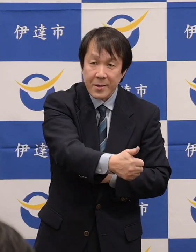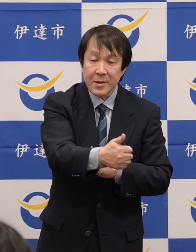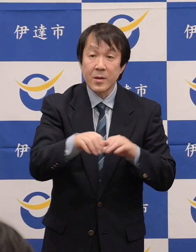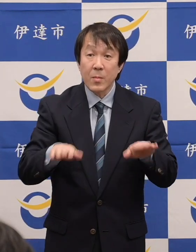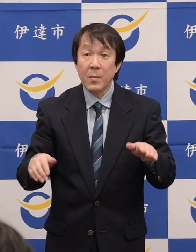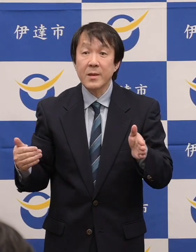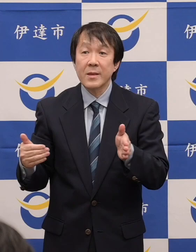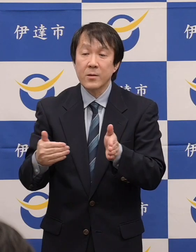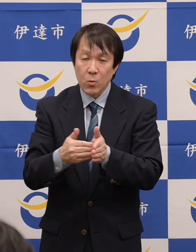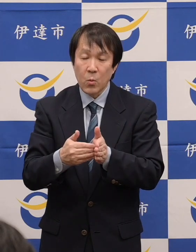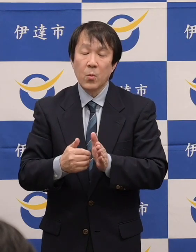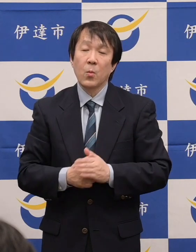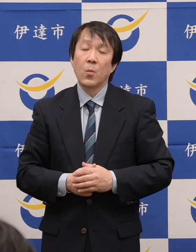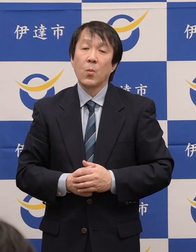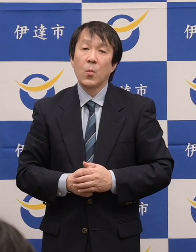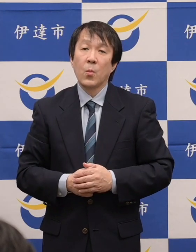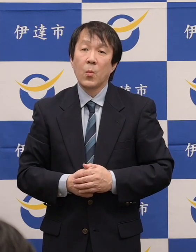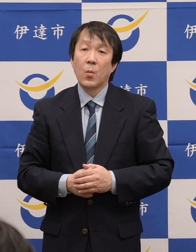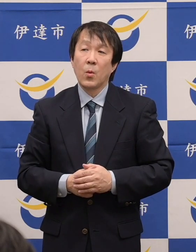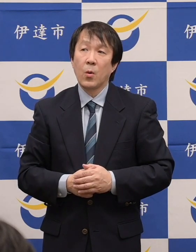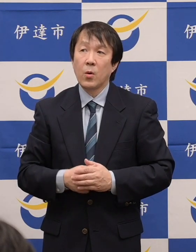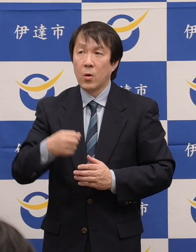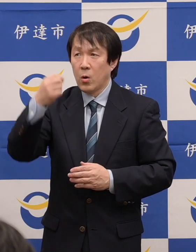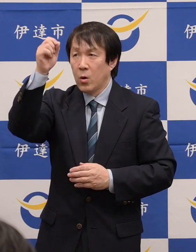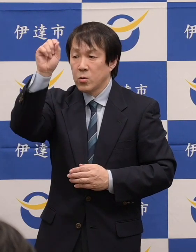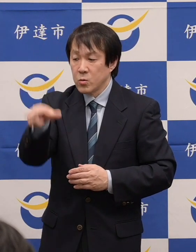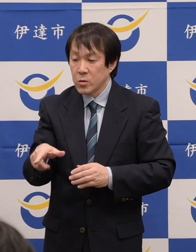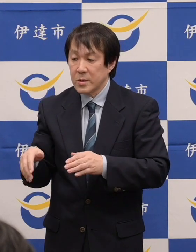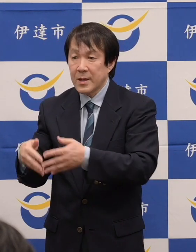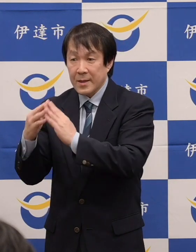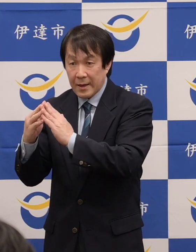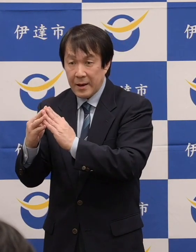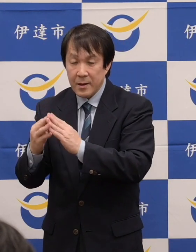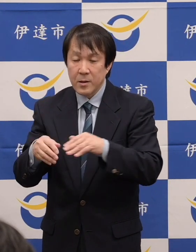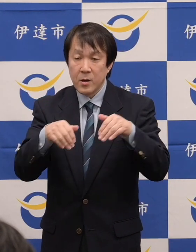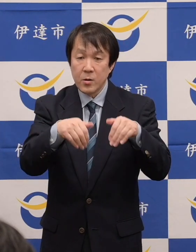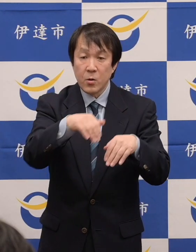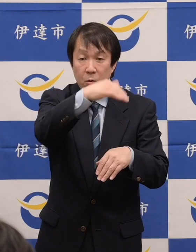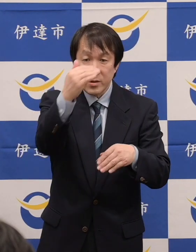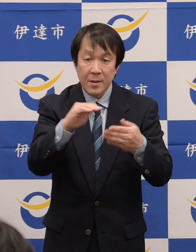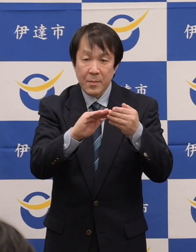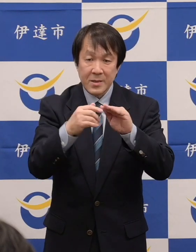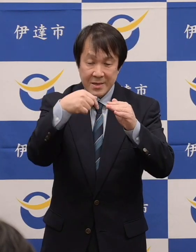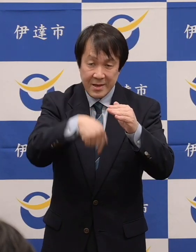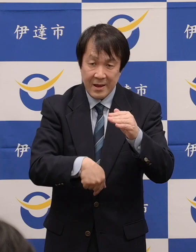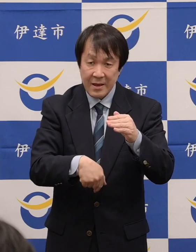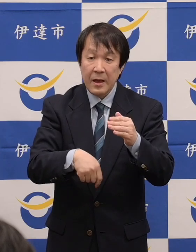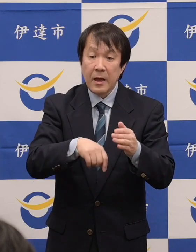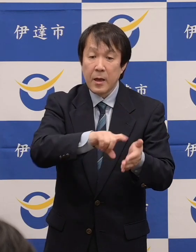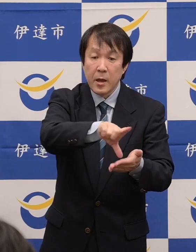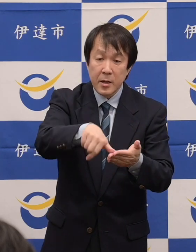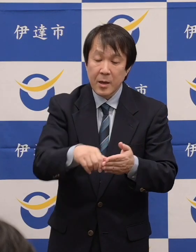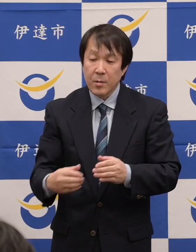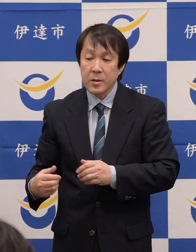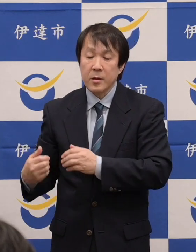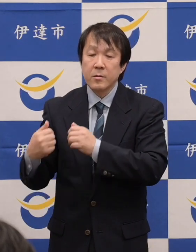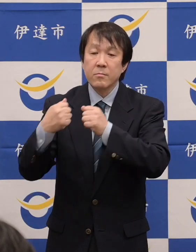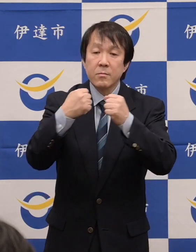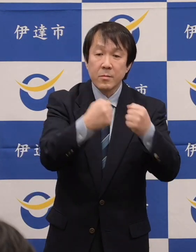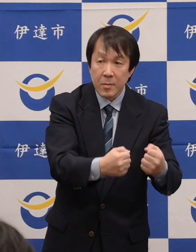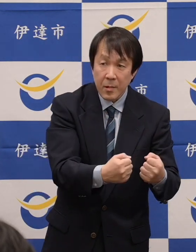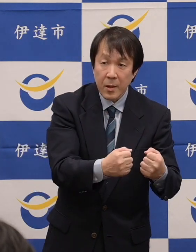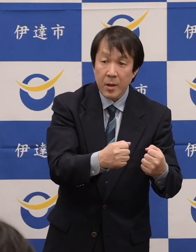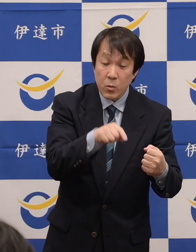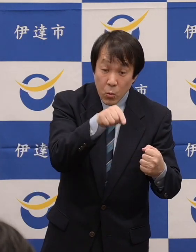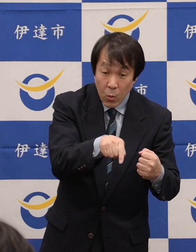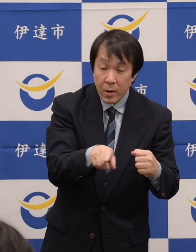と、まあ、月立てから両線町中エリアまで移動してもらって、そこから